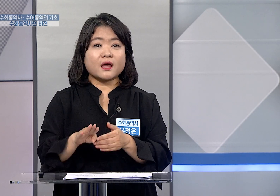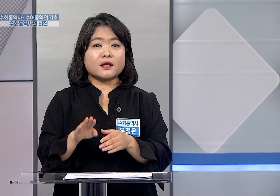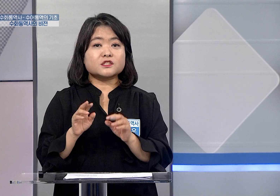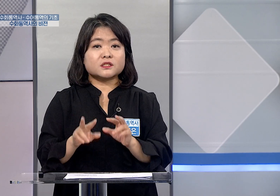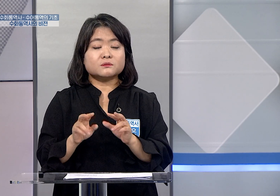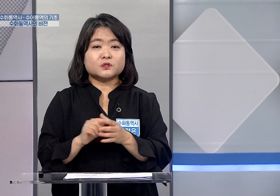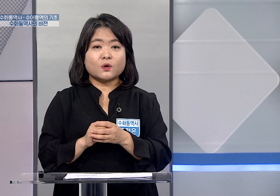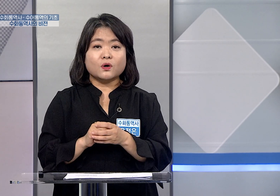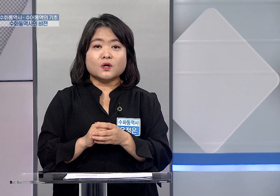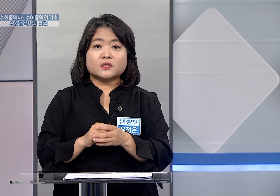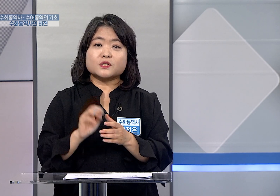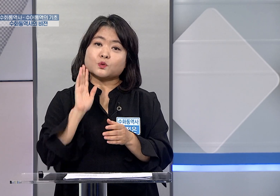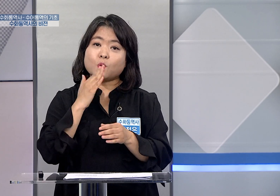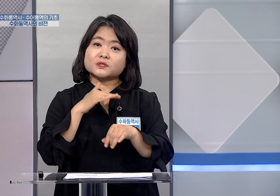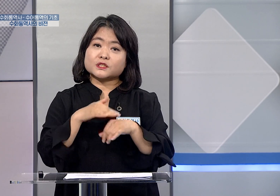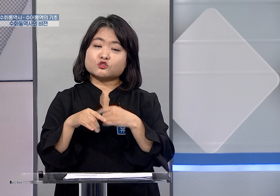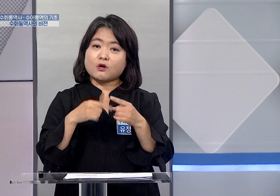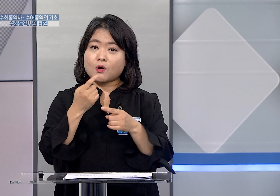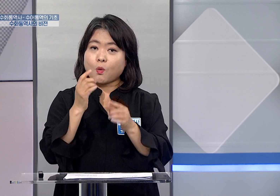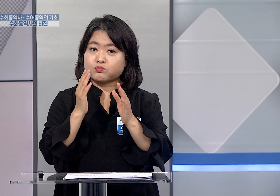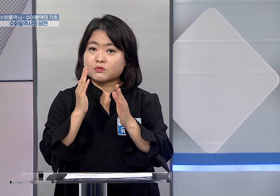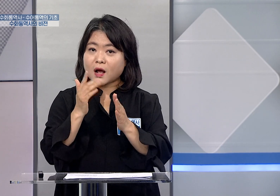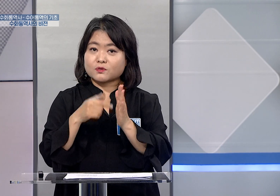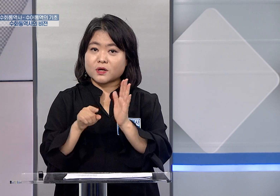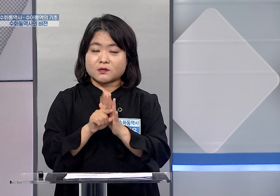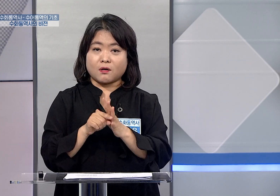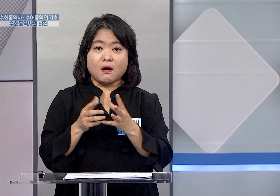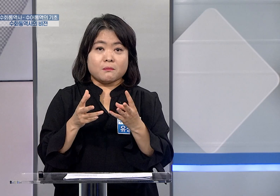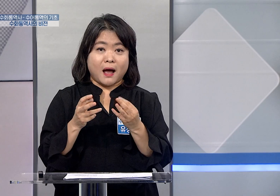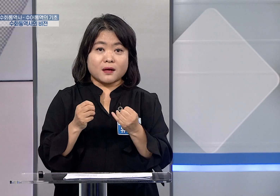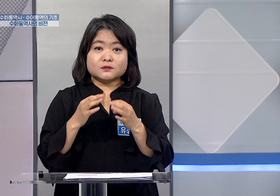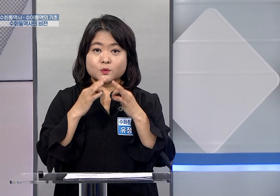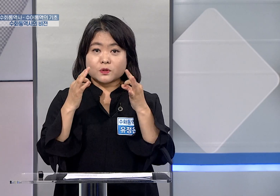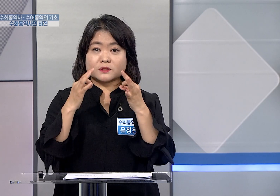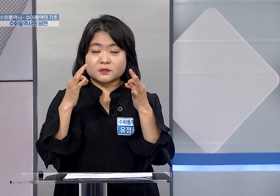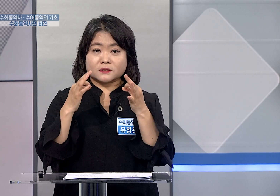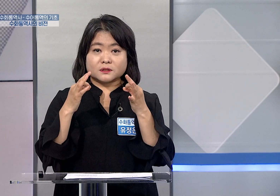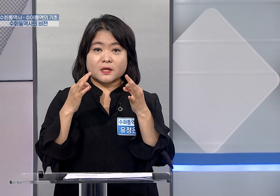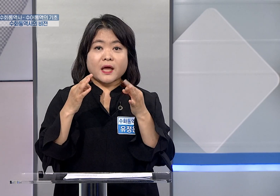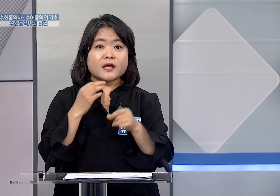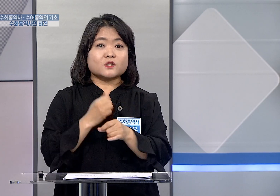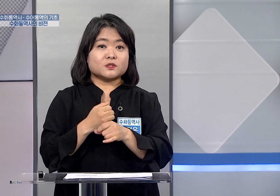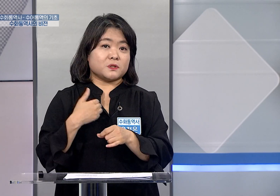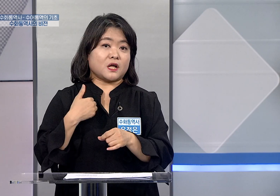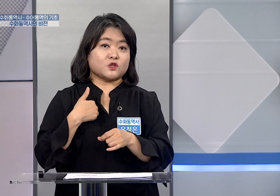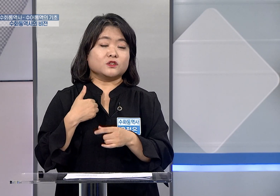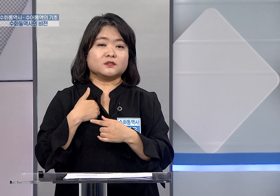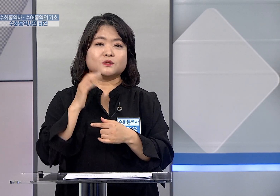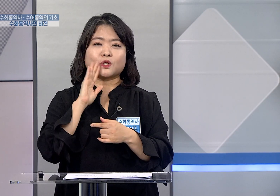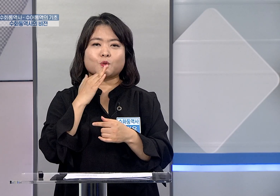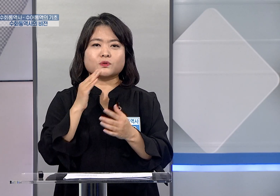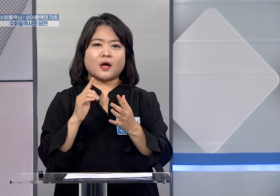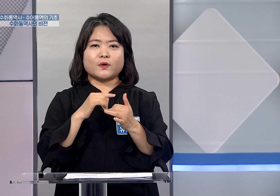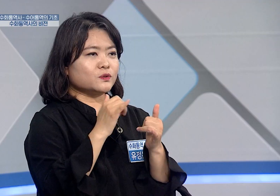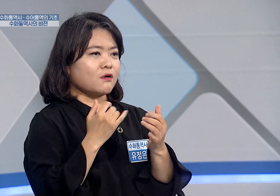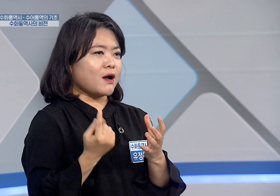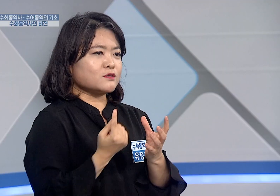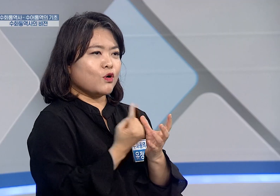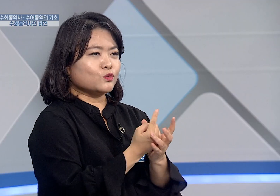그런데 지금은요. 그래서 농식 수업 공부를 하기 위해서 많은 노력들을 했었습니다. 저는 농사회로 들어가서